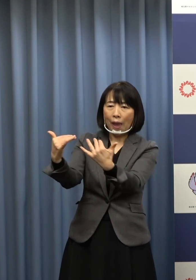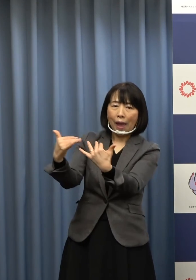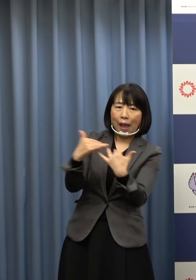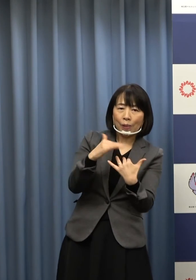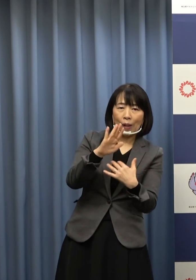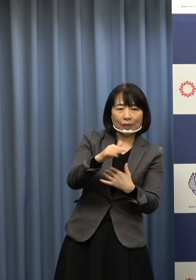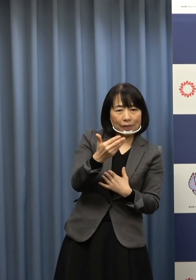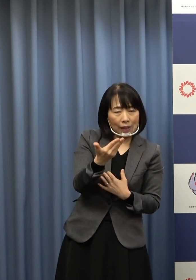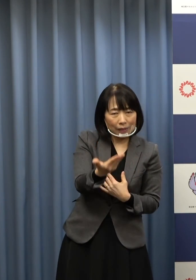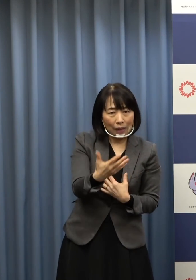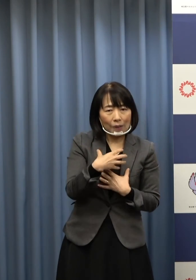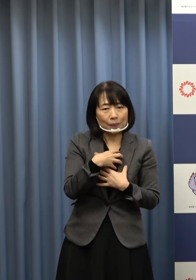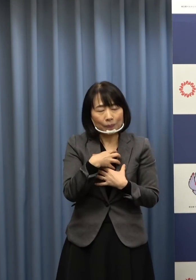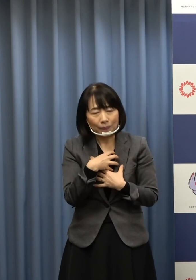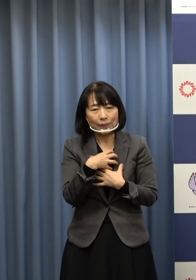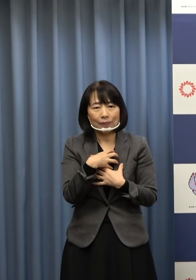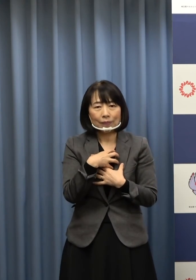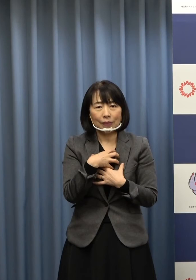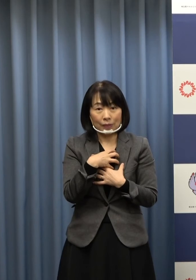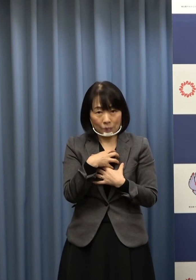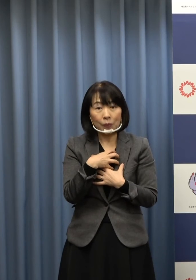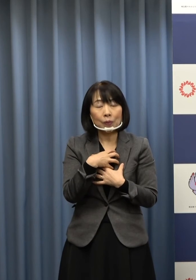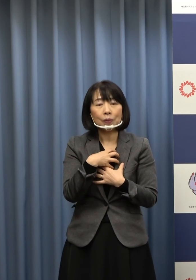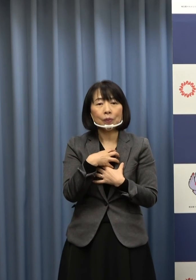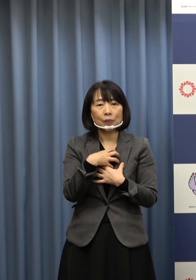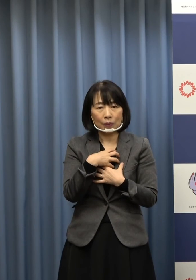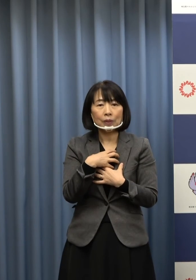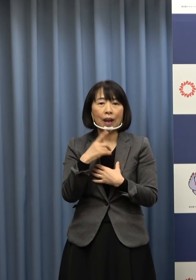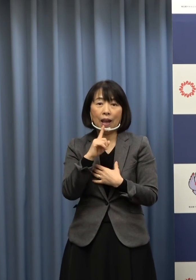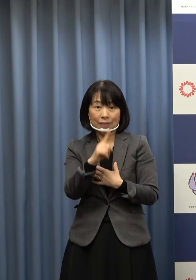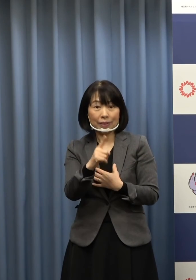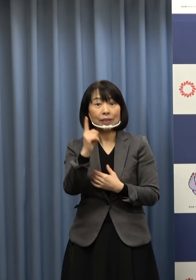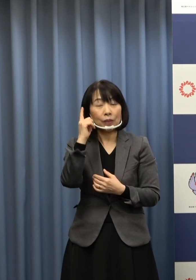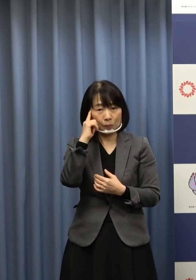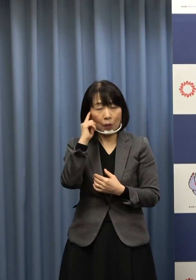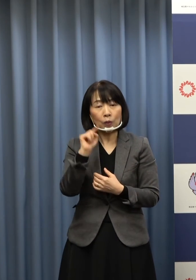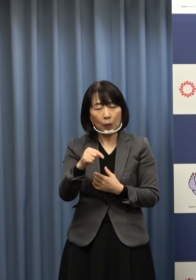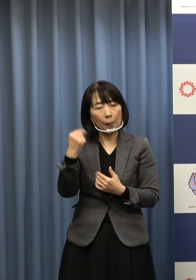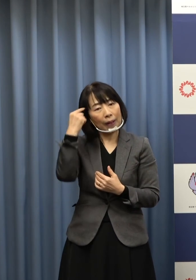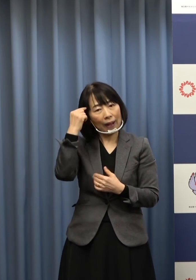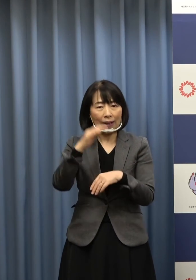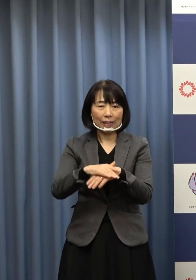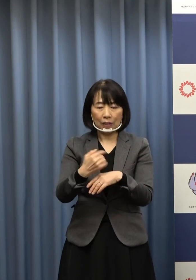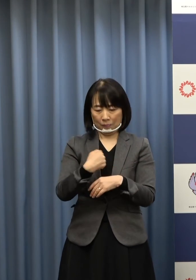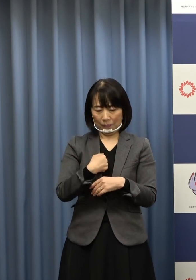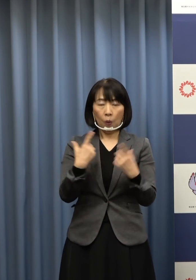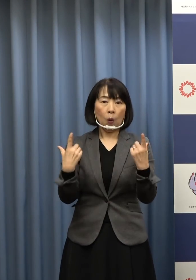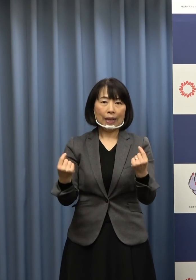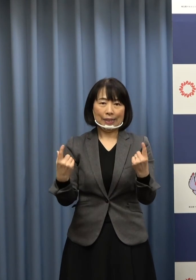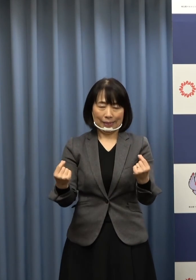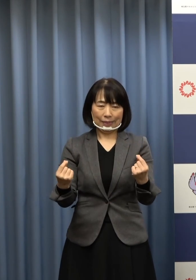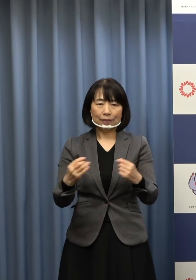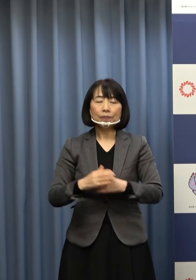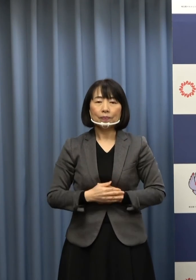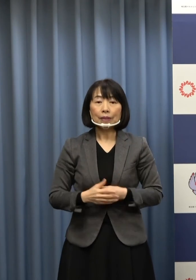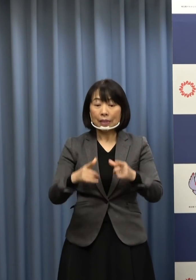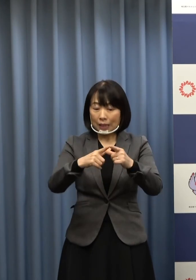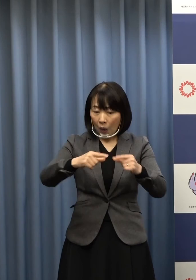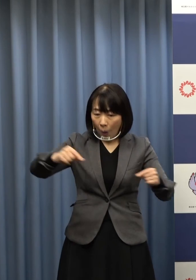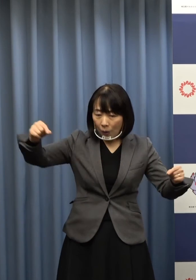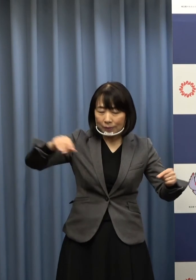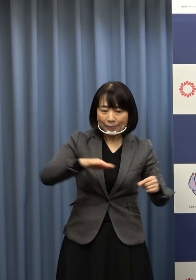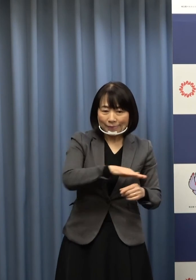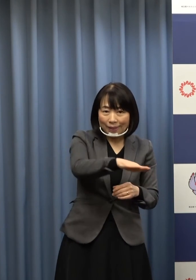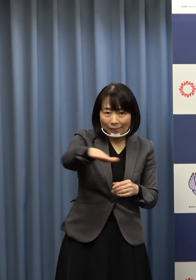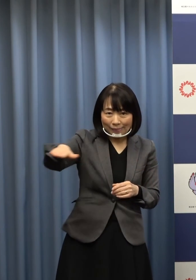りたかったんだろうと私は理解をしています。その点においては私も同じであります。あの全体として、日本全体でですね、も